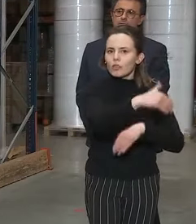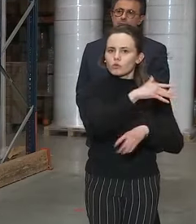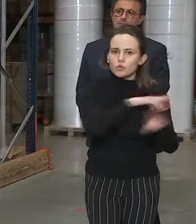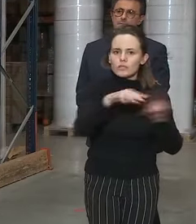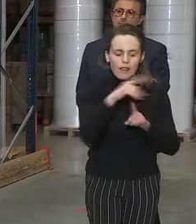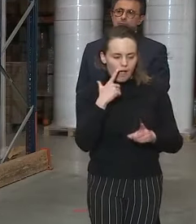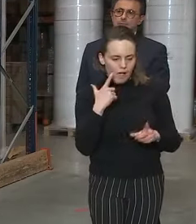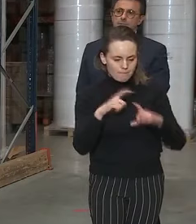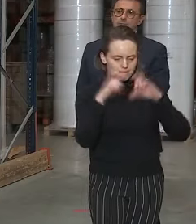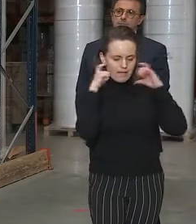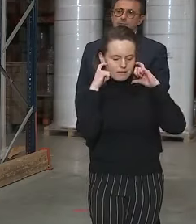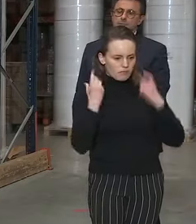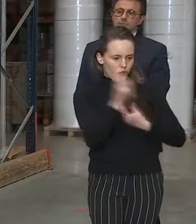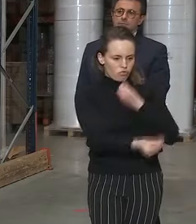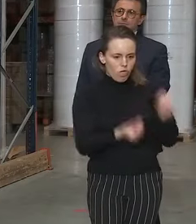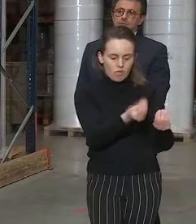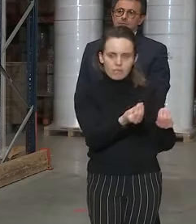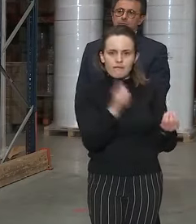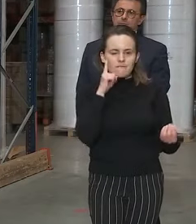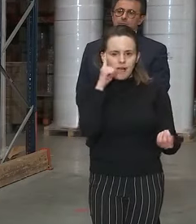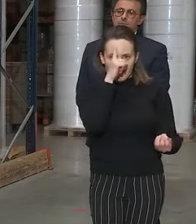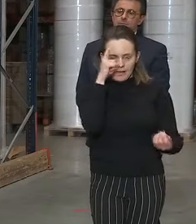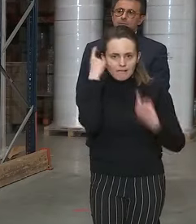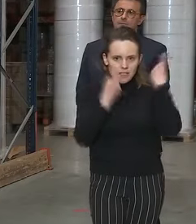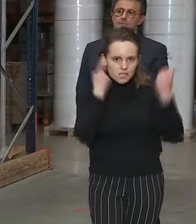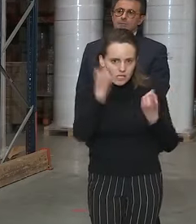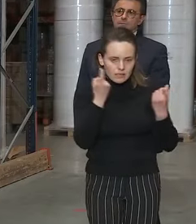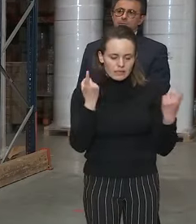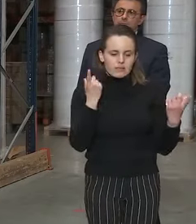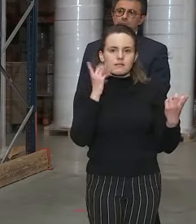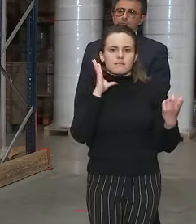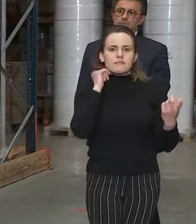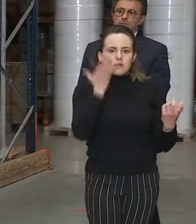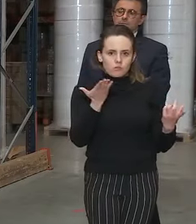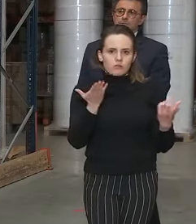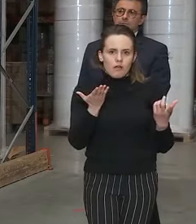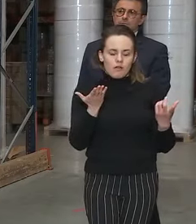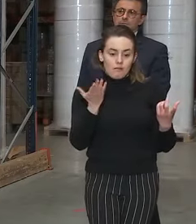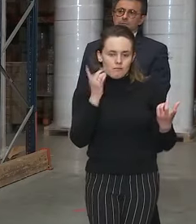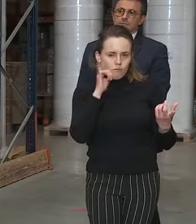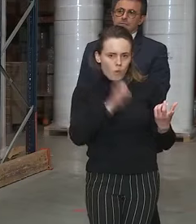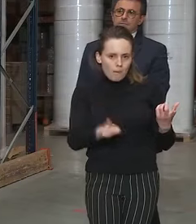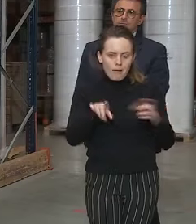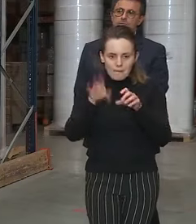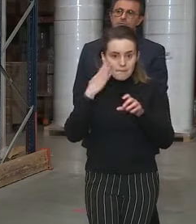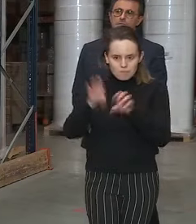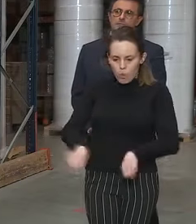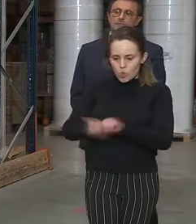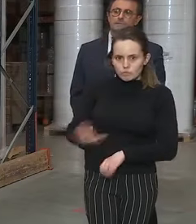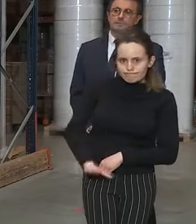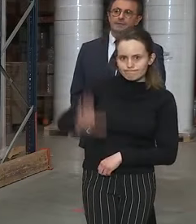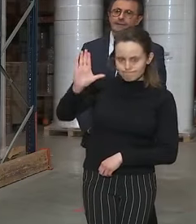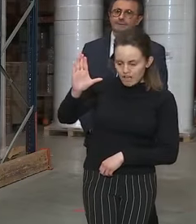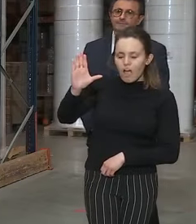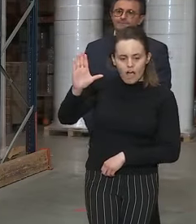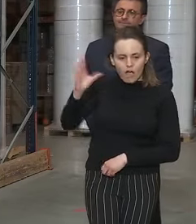faire, qui est de savoir si on peut, sur cette catégorie de masques, dans la phase de crise, élargir à d'autres professions. Notre conviction,